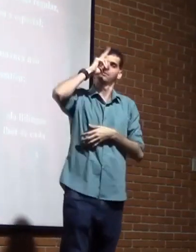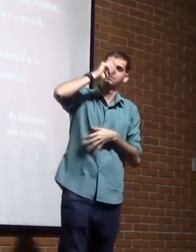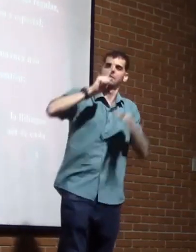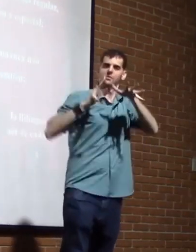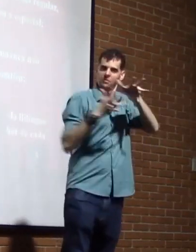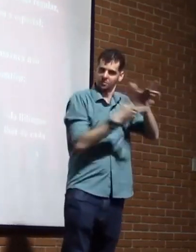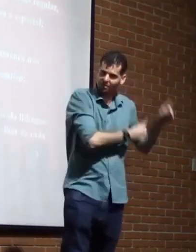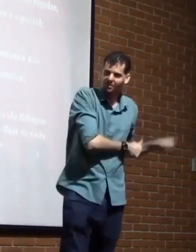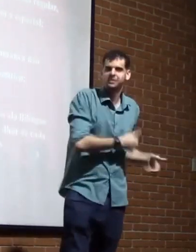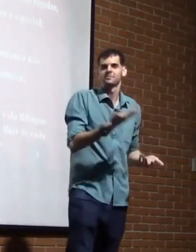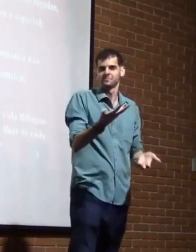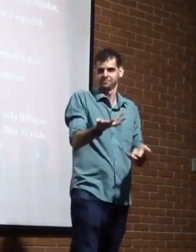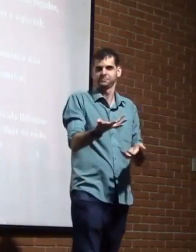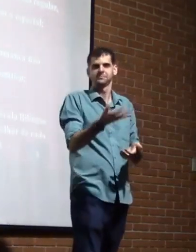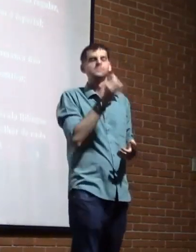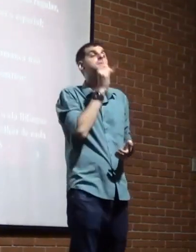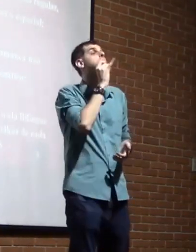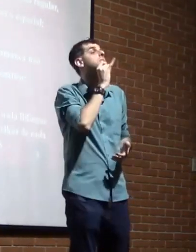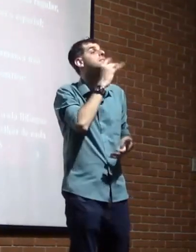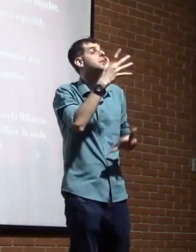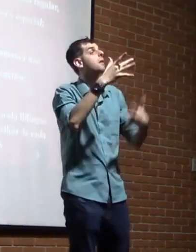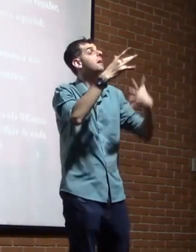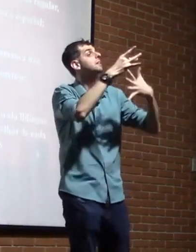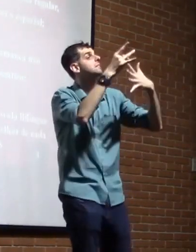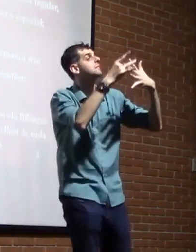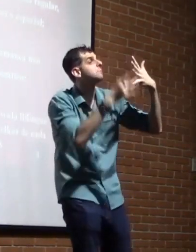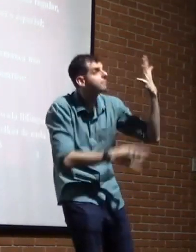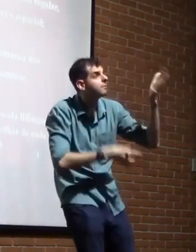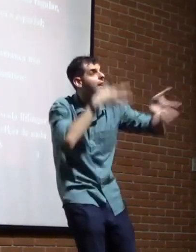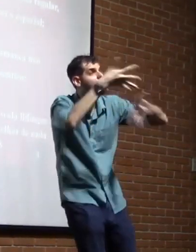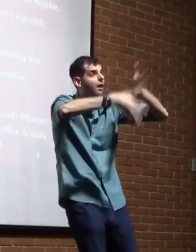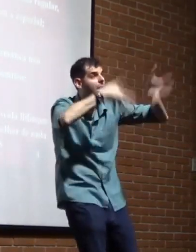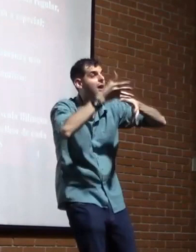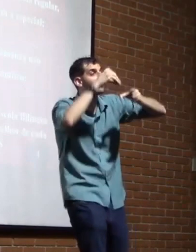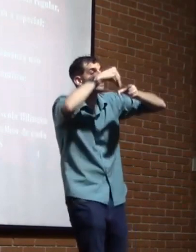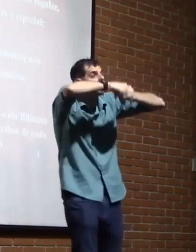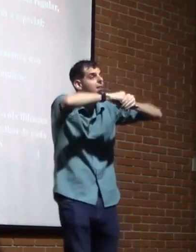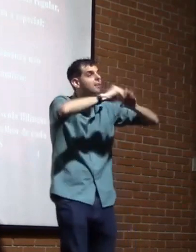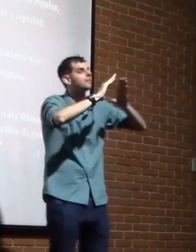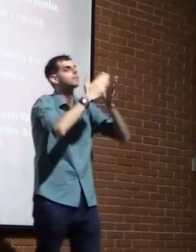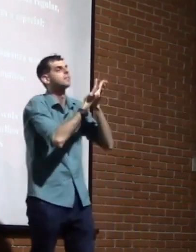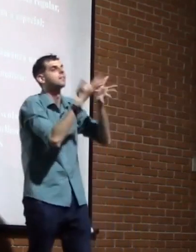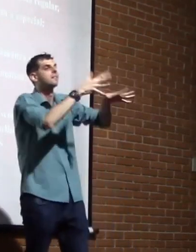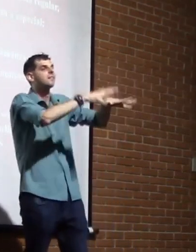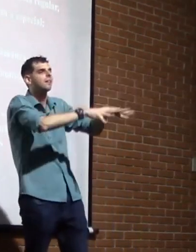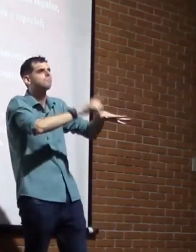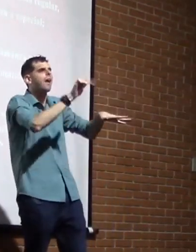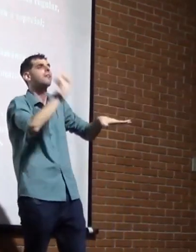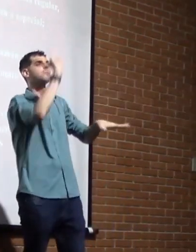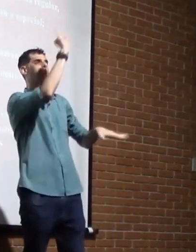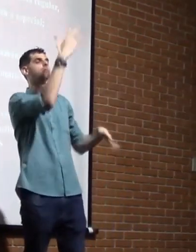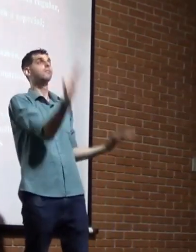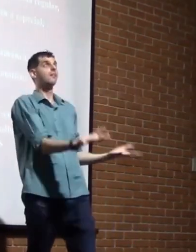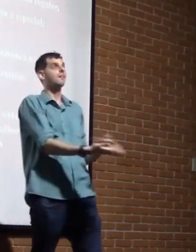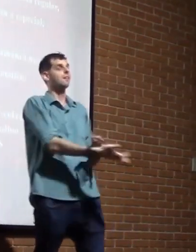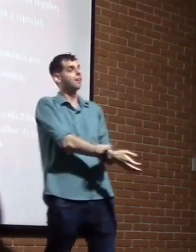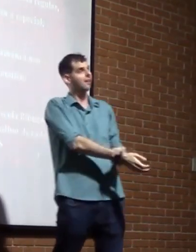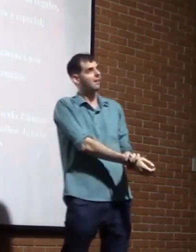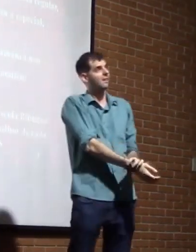tá. A questão da disciplina da língua de sinais dentro da escola, né, ainda realmente falta, entendeu? Então, assim, a gente